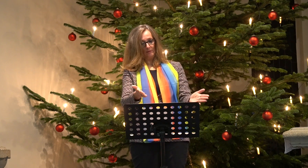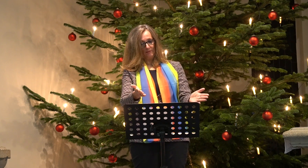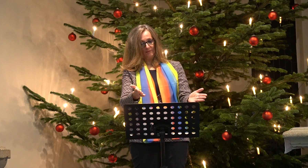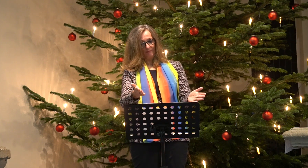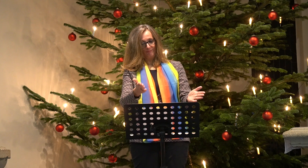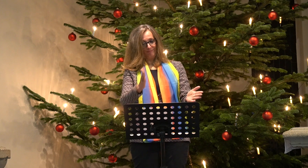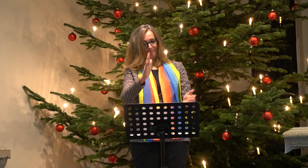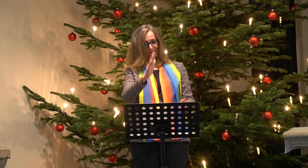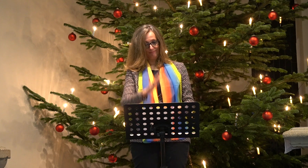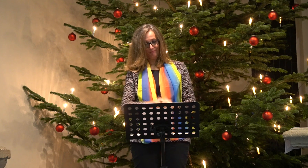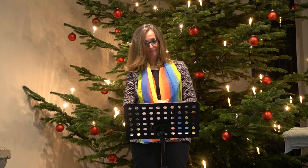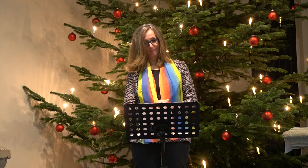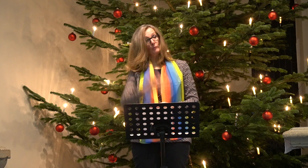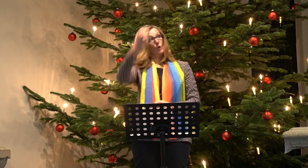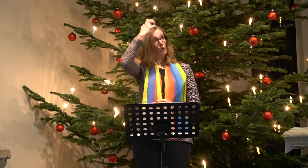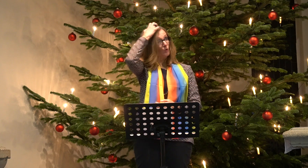geboren.